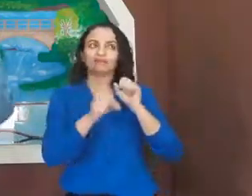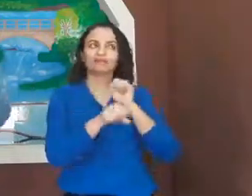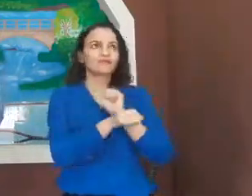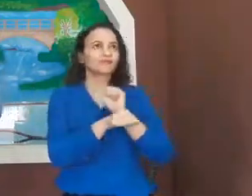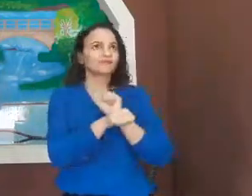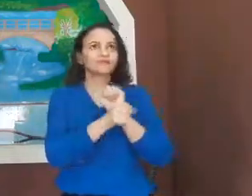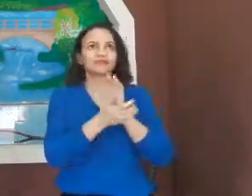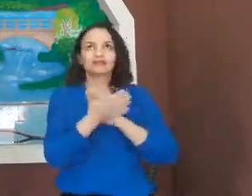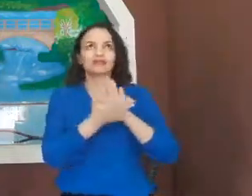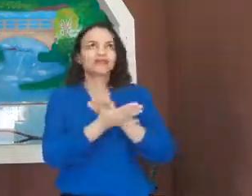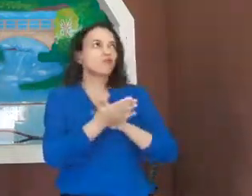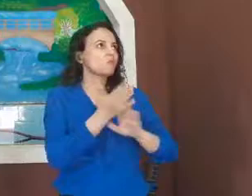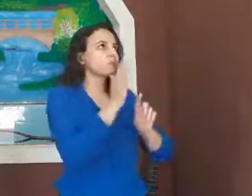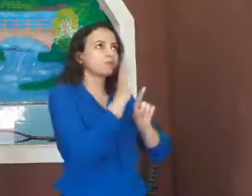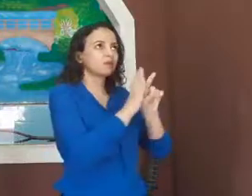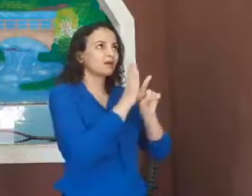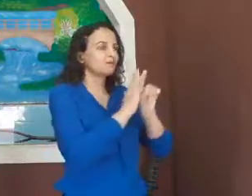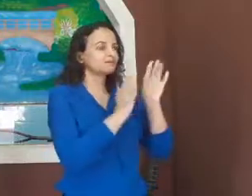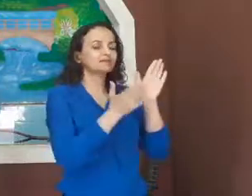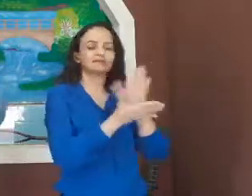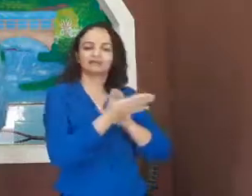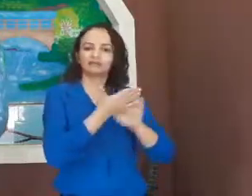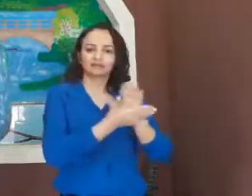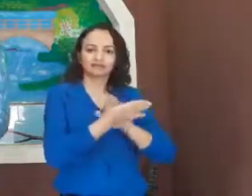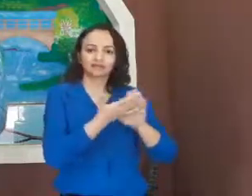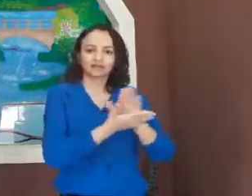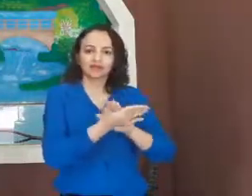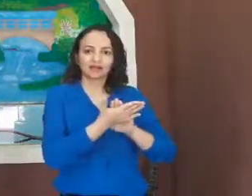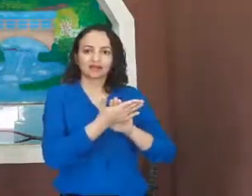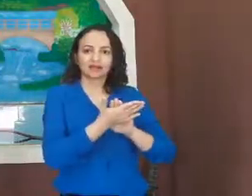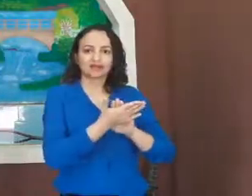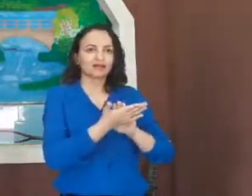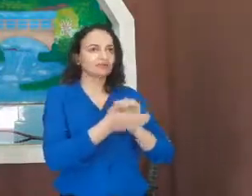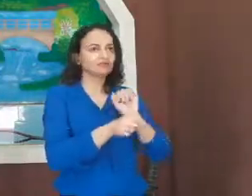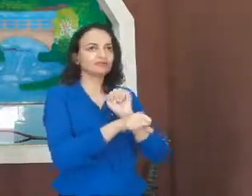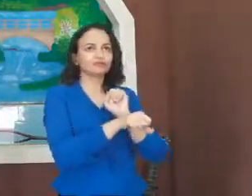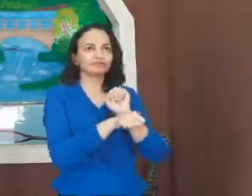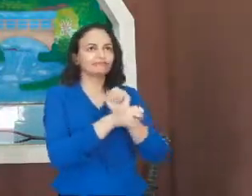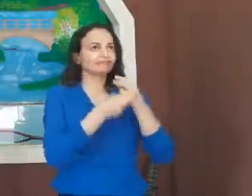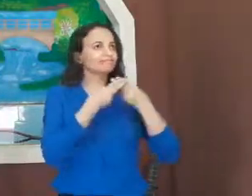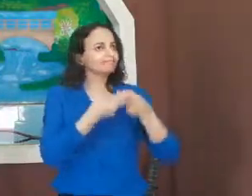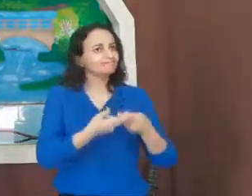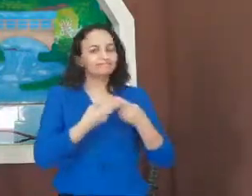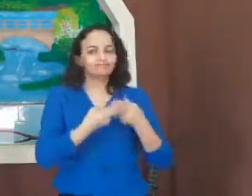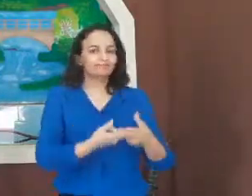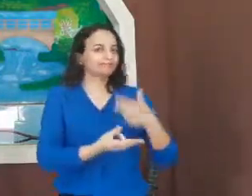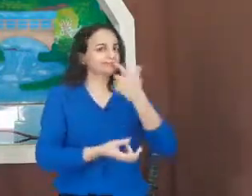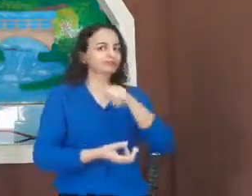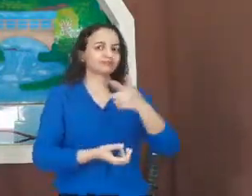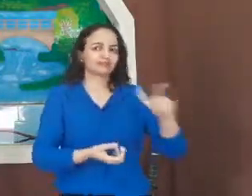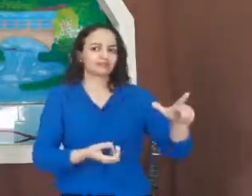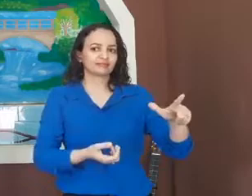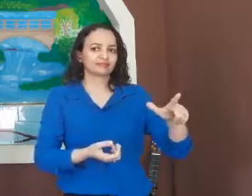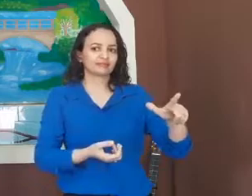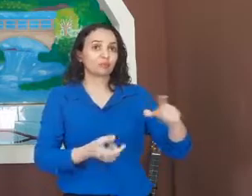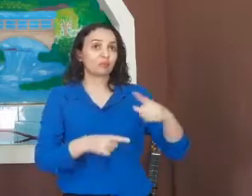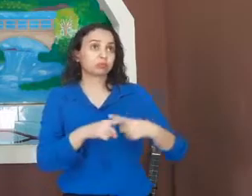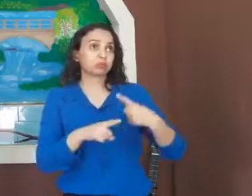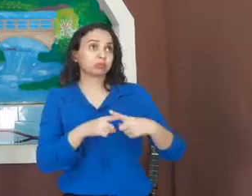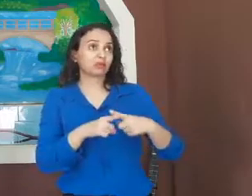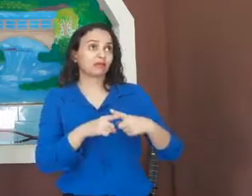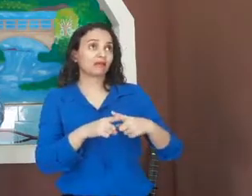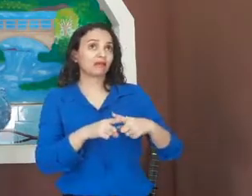de entender de Deus se aquela atitude é a que Deus quer para as nossas vidas.